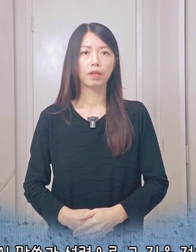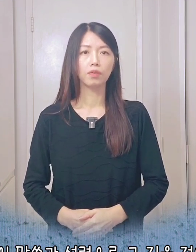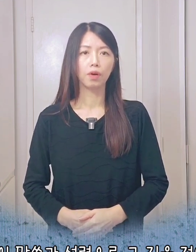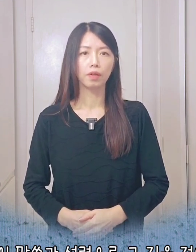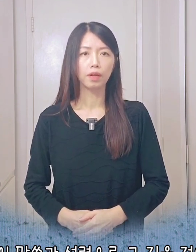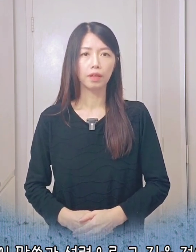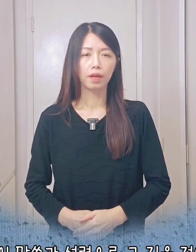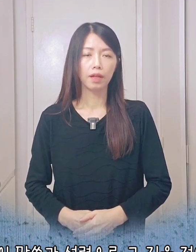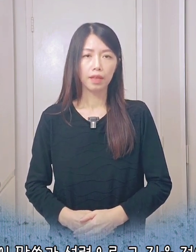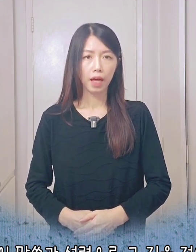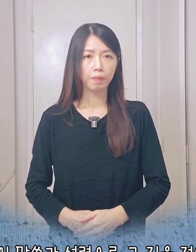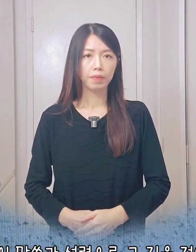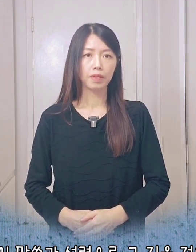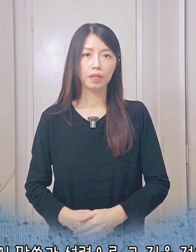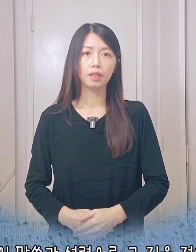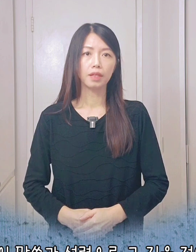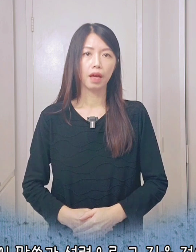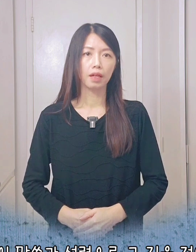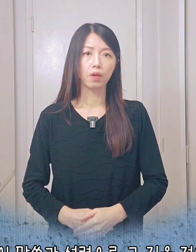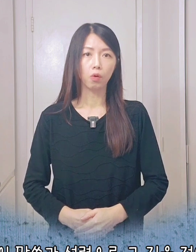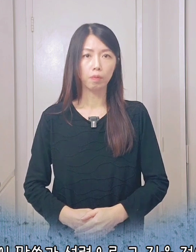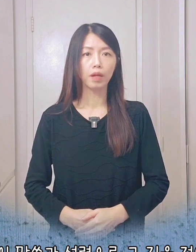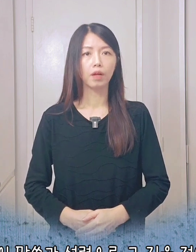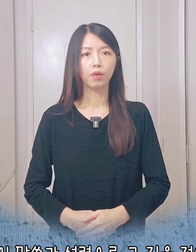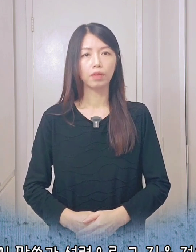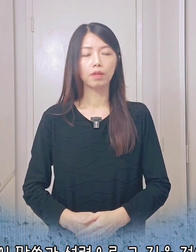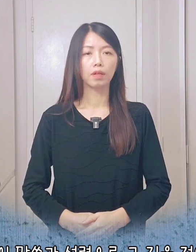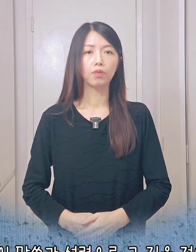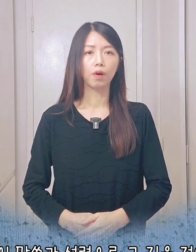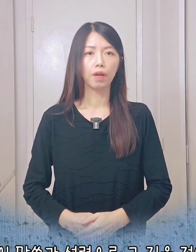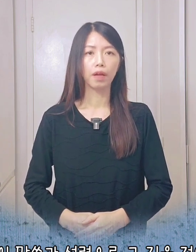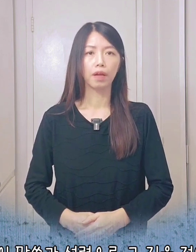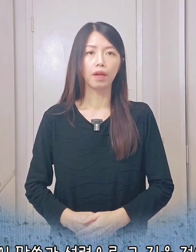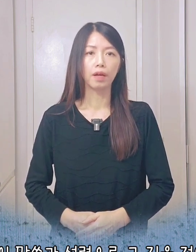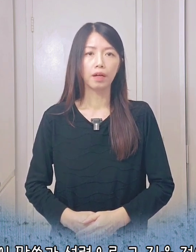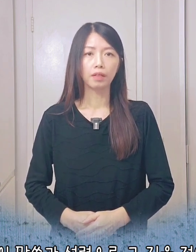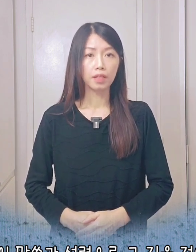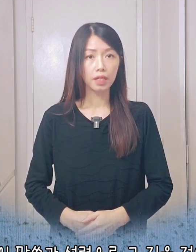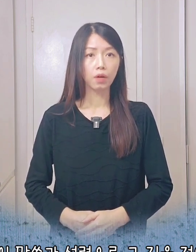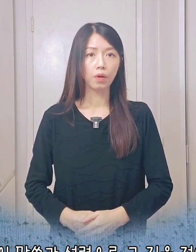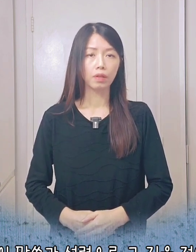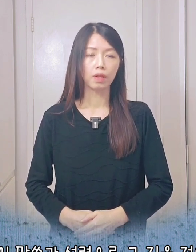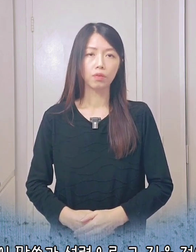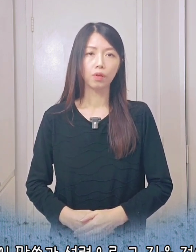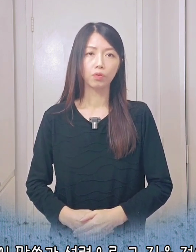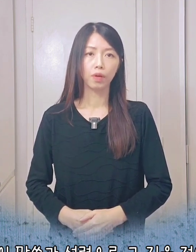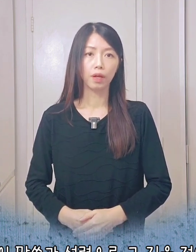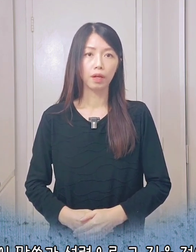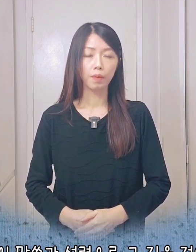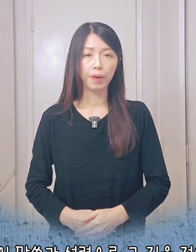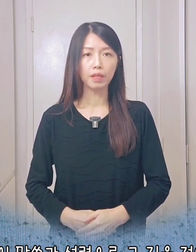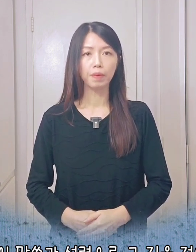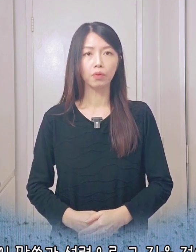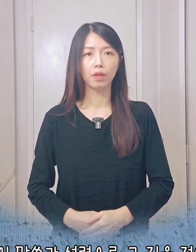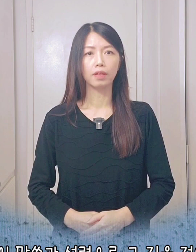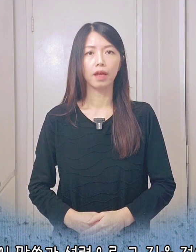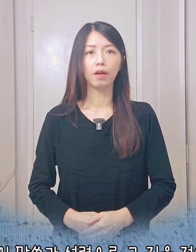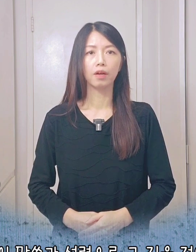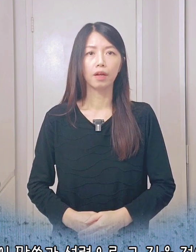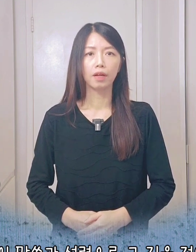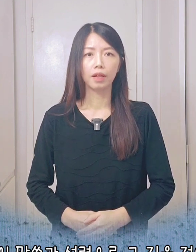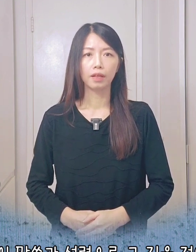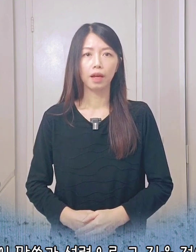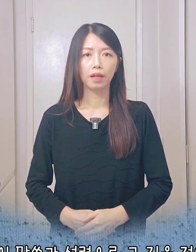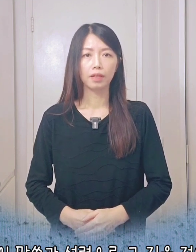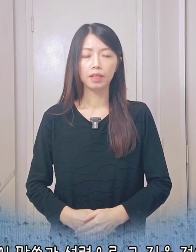진리라고 하는 뜻의 수어는 참, 진짜, 정말이라고 하는 뜻의 수어에 뜻이라고 하는 뜻의 수어 2개를 합하시면